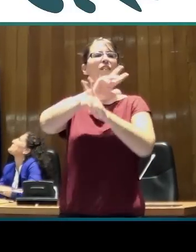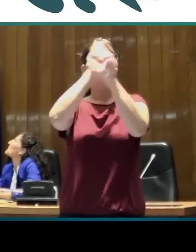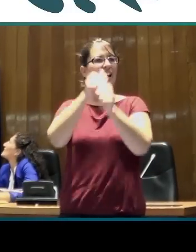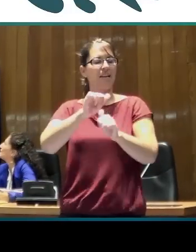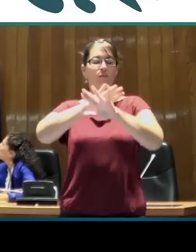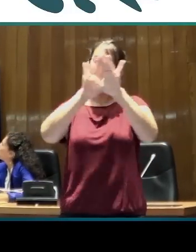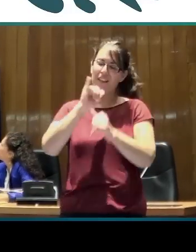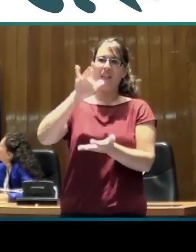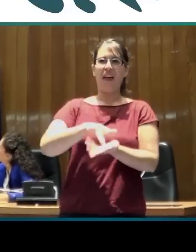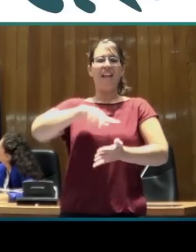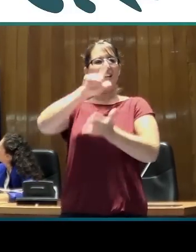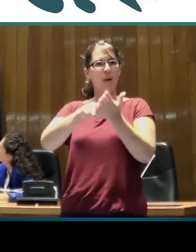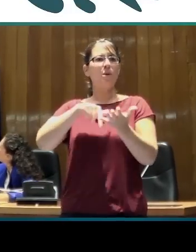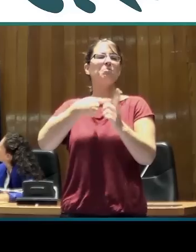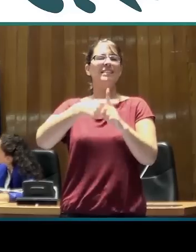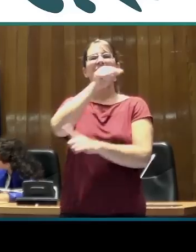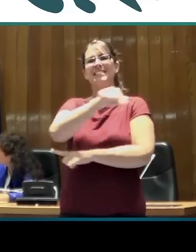Internacional de las Personas Sordas. Muchas gracias.